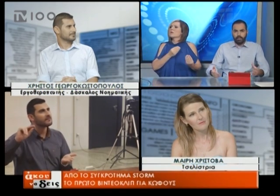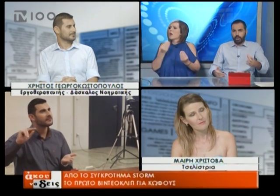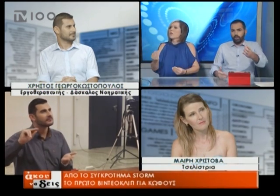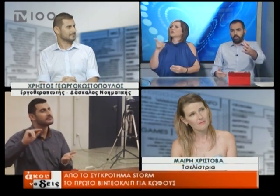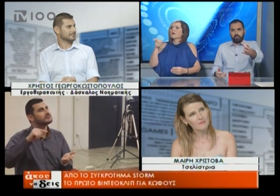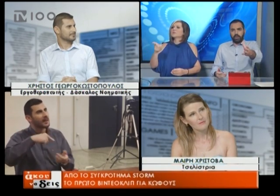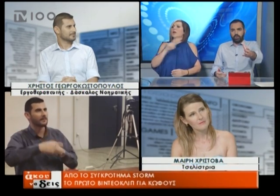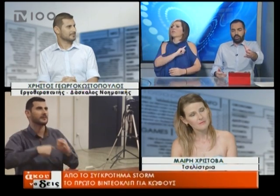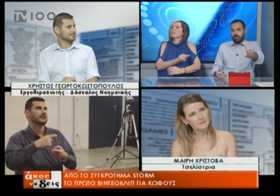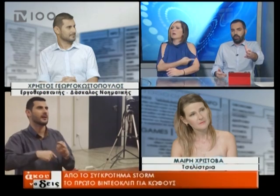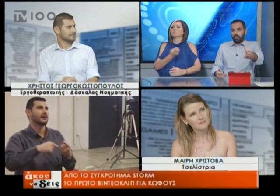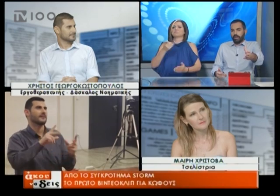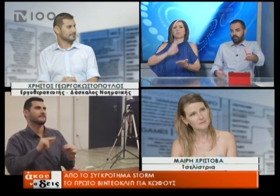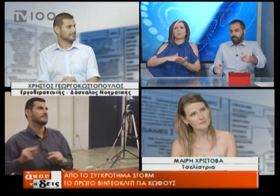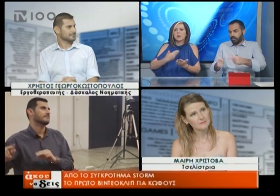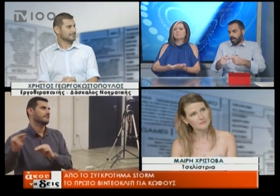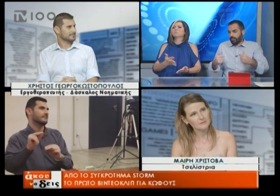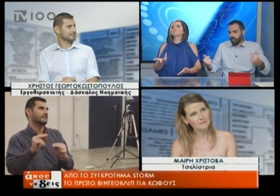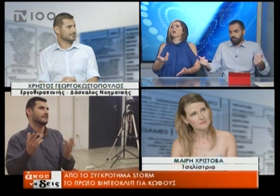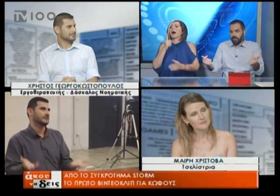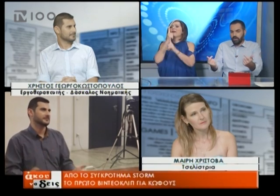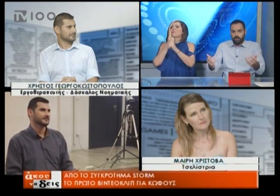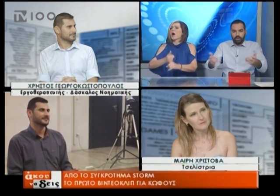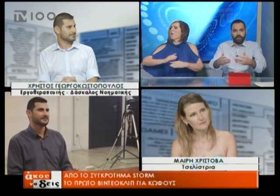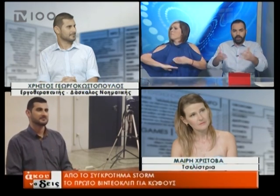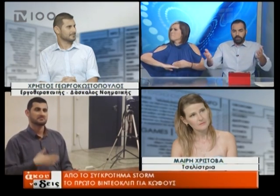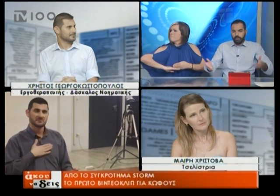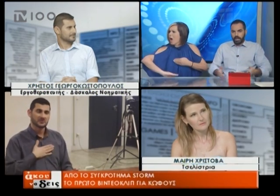διερμηνία, μέσω ενός ειδικού πατώματος σε κάποιο σημείο